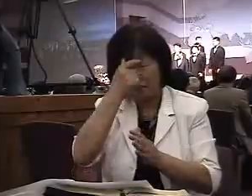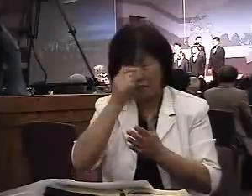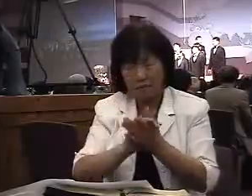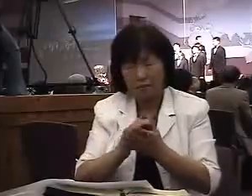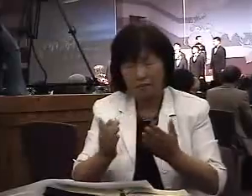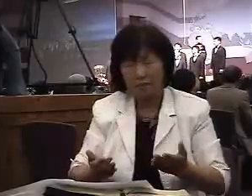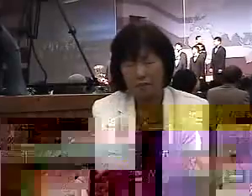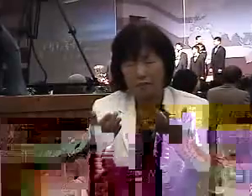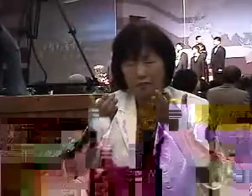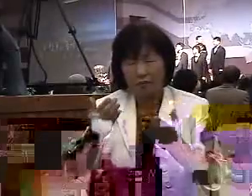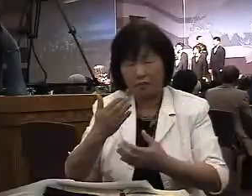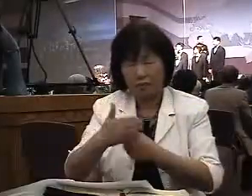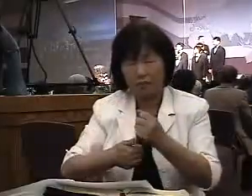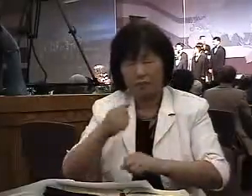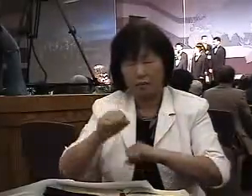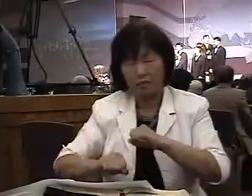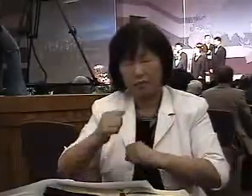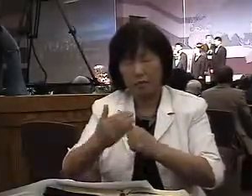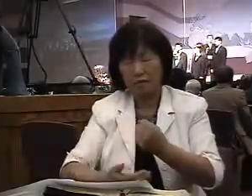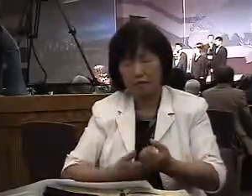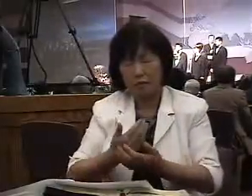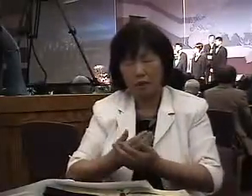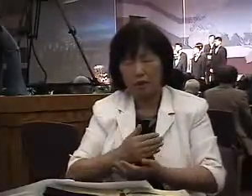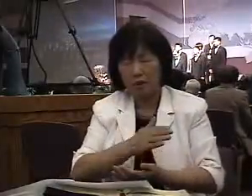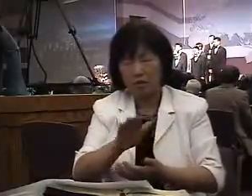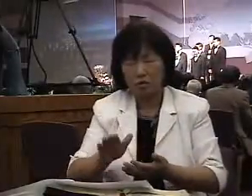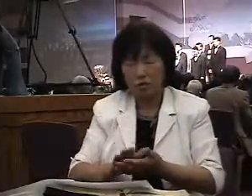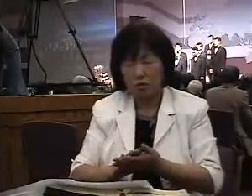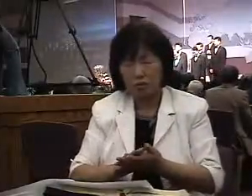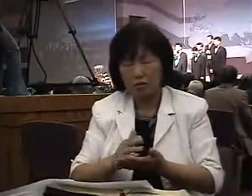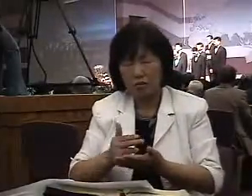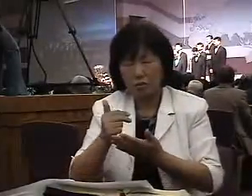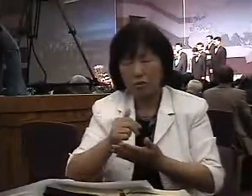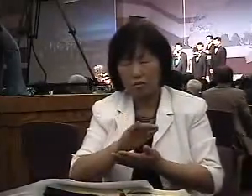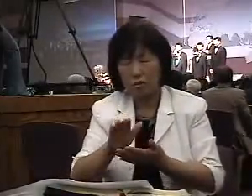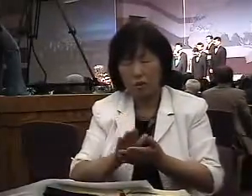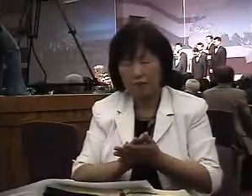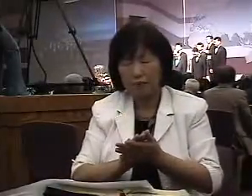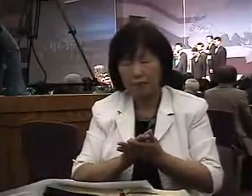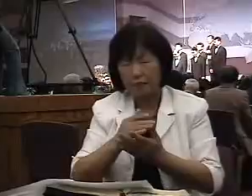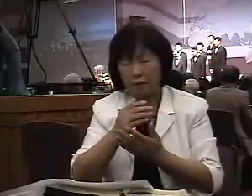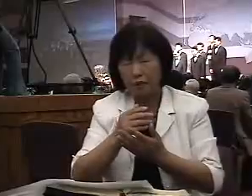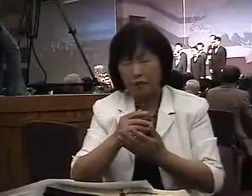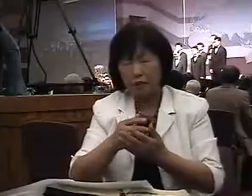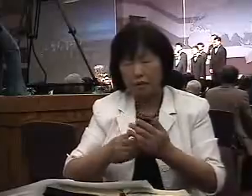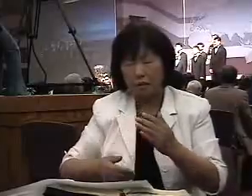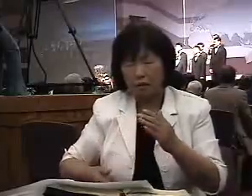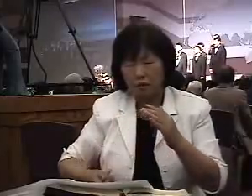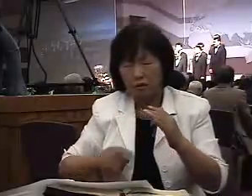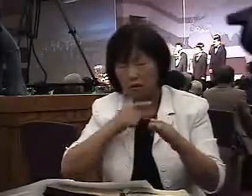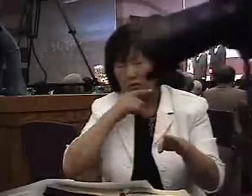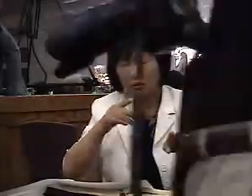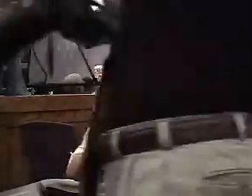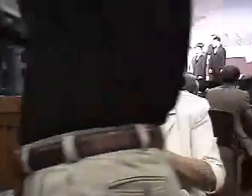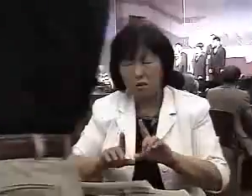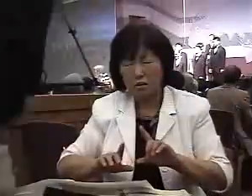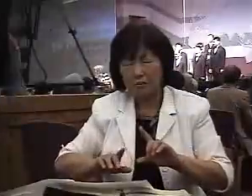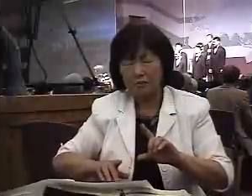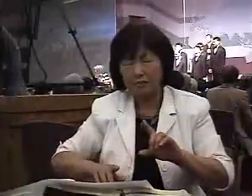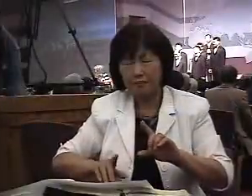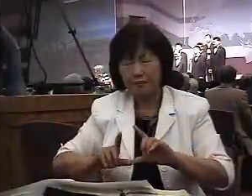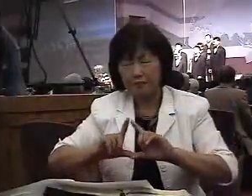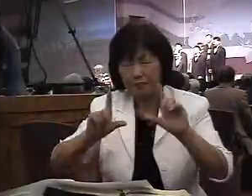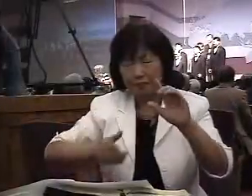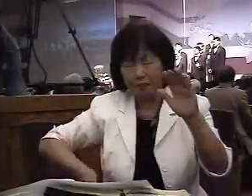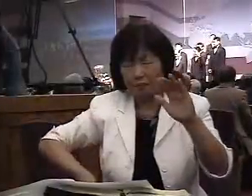역사해 주시옵소서. 주님이여, 우리 자녀들을 불쌍하 주시옵시고 날이 갈수록 더욱더 많은